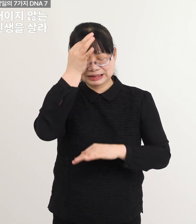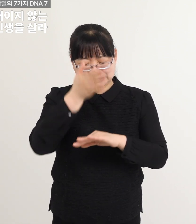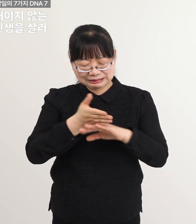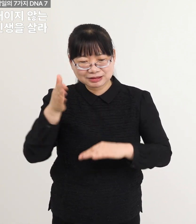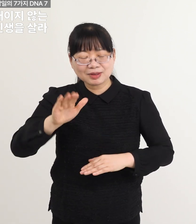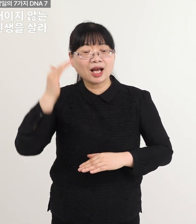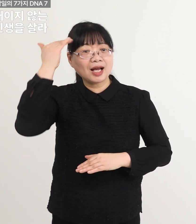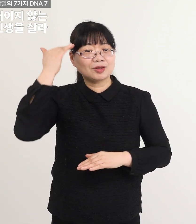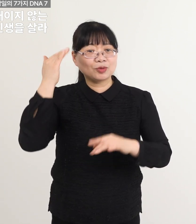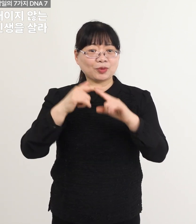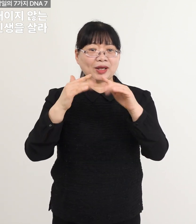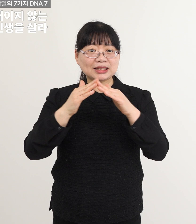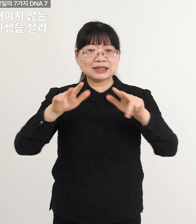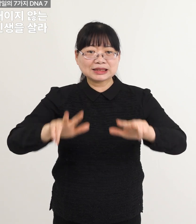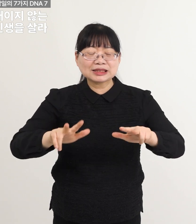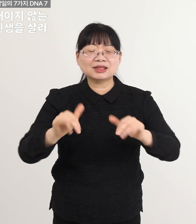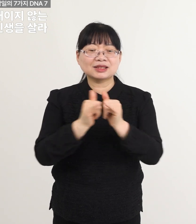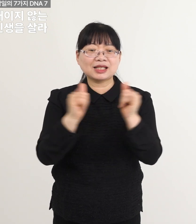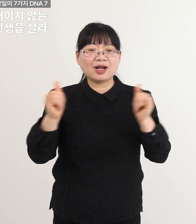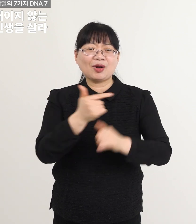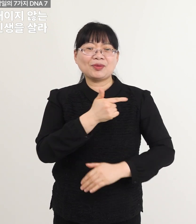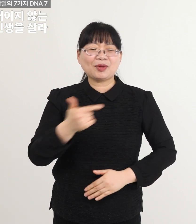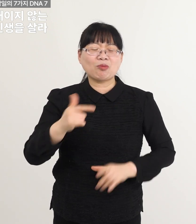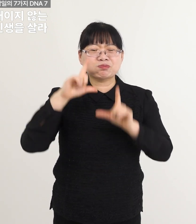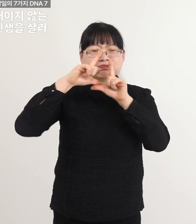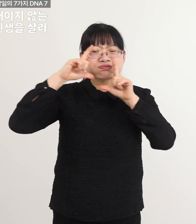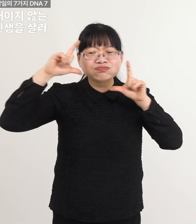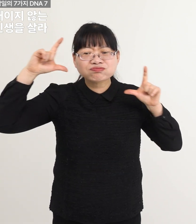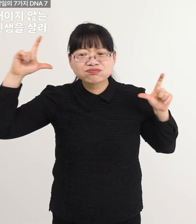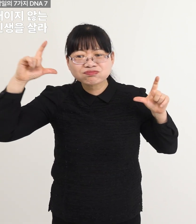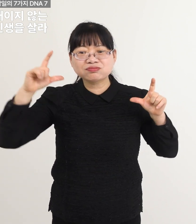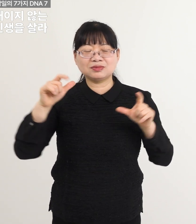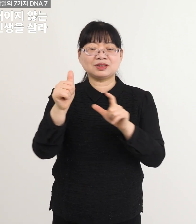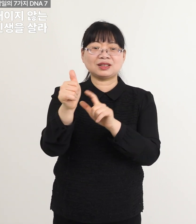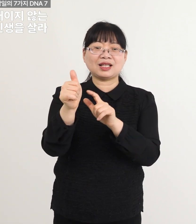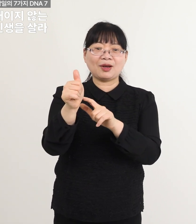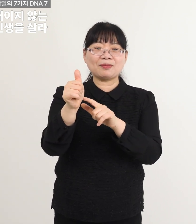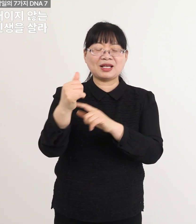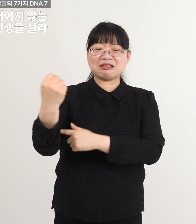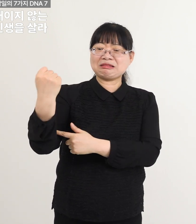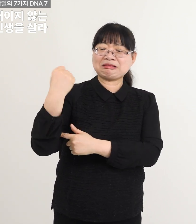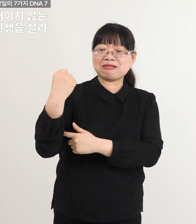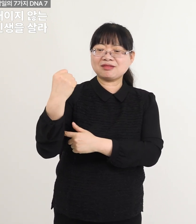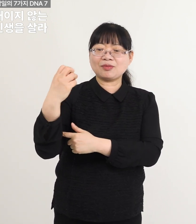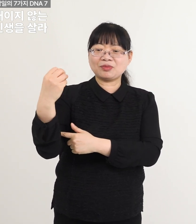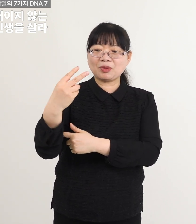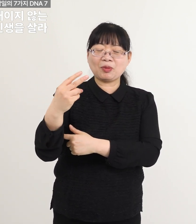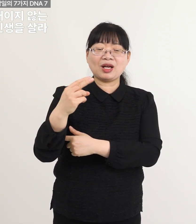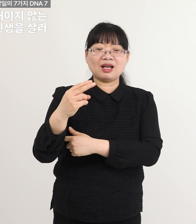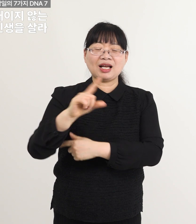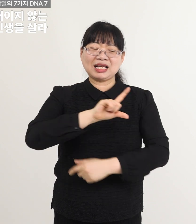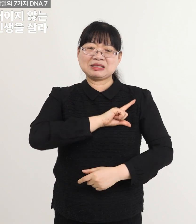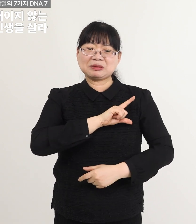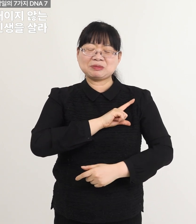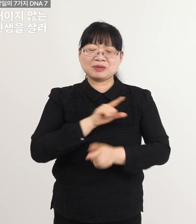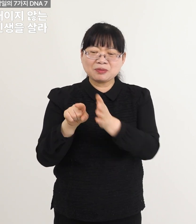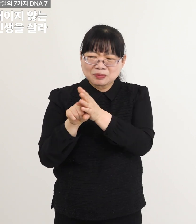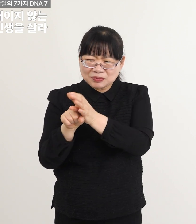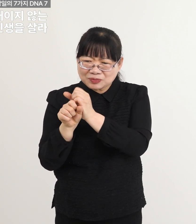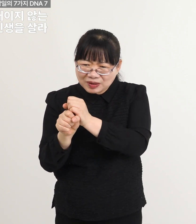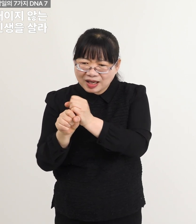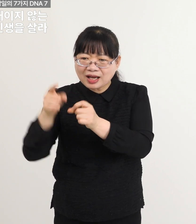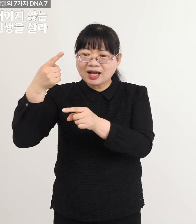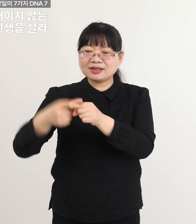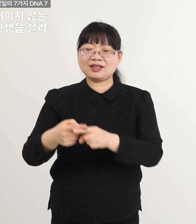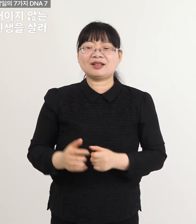죄송하지만 한국교회는 사람을 너무 높이고 그 사람의 영향력과 그 브랜드에 너무